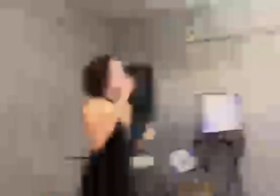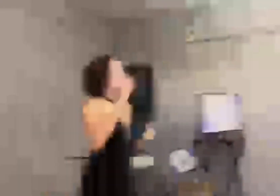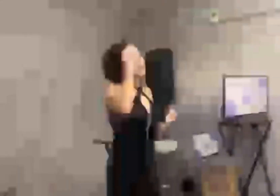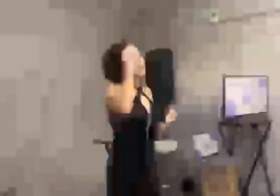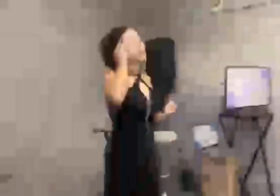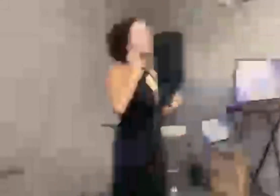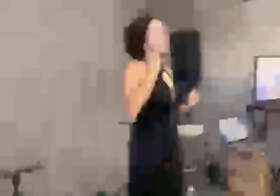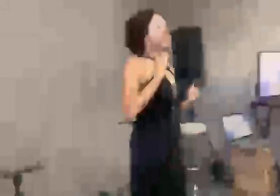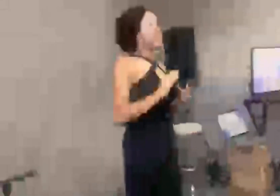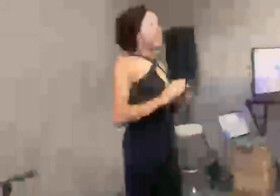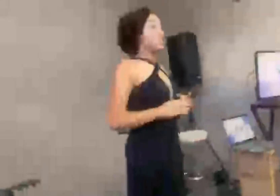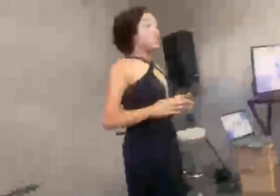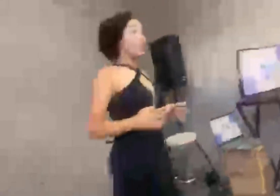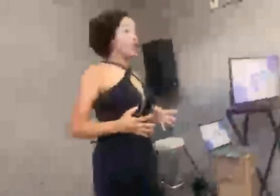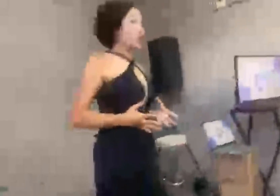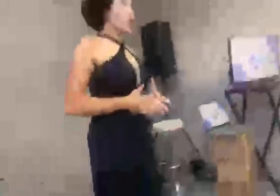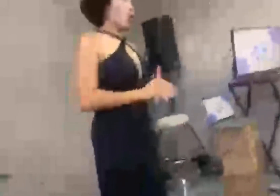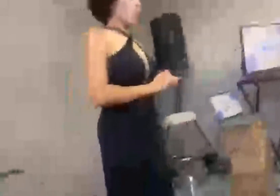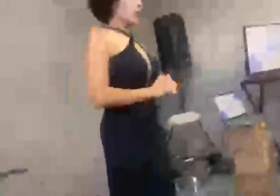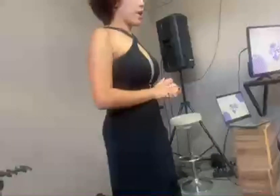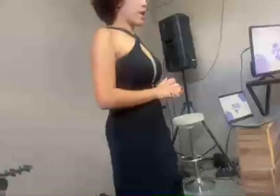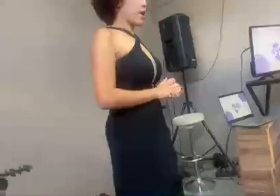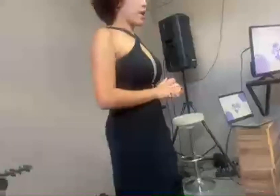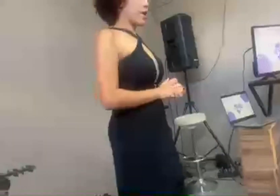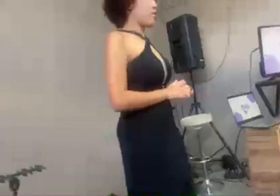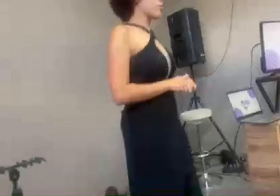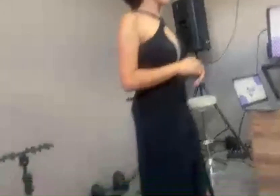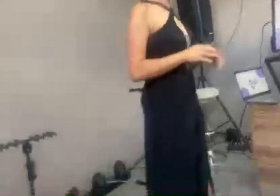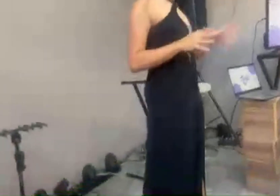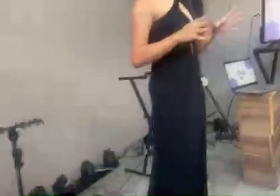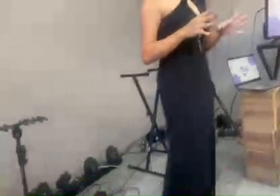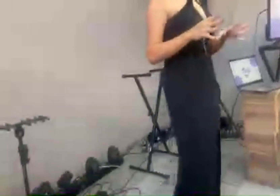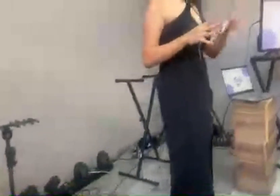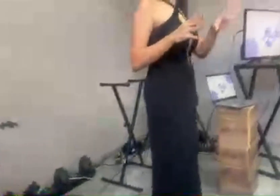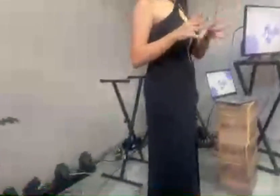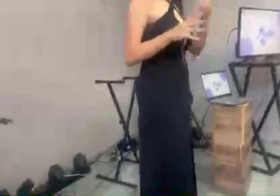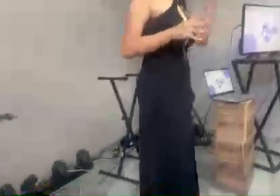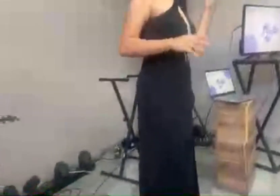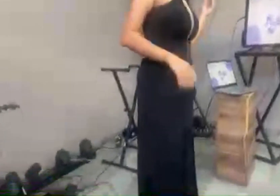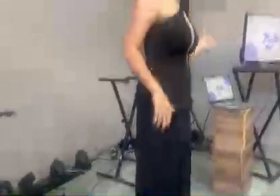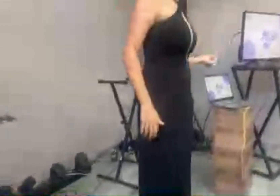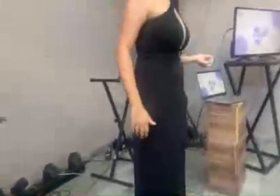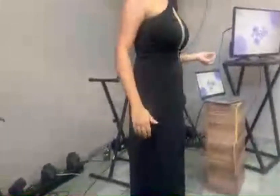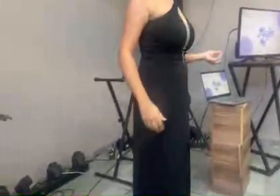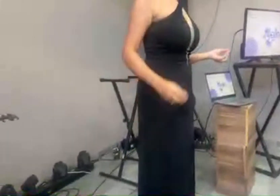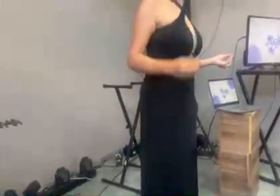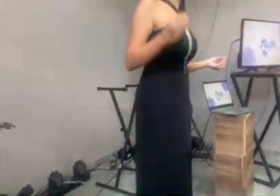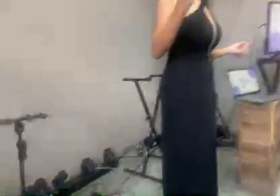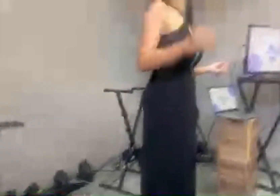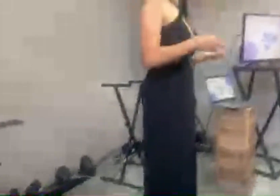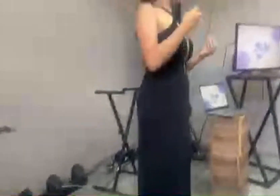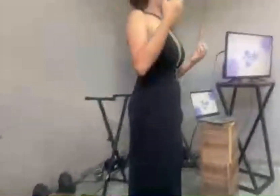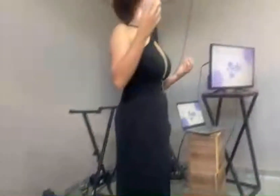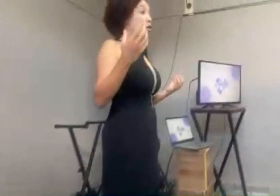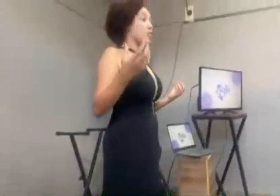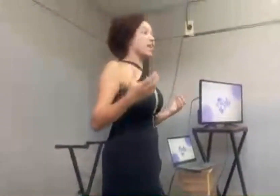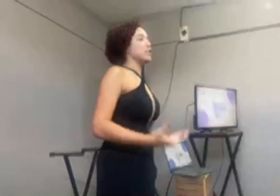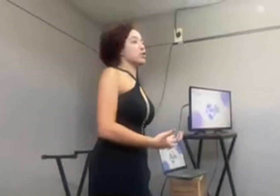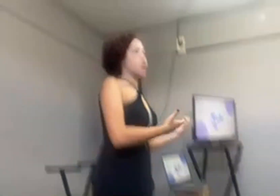Na aula passada, a gente iniciou um pouquinho sobre os fundamentos da Libras,